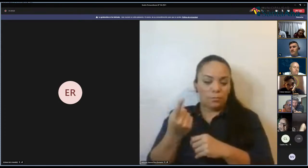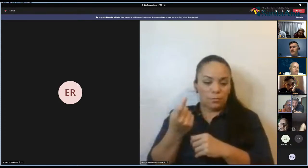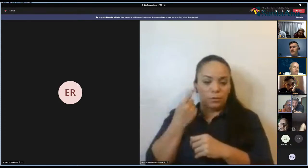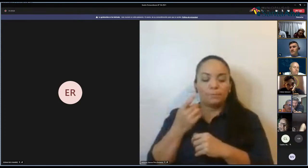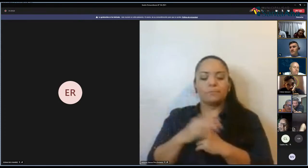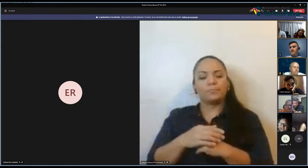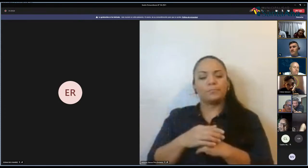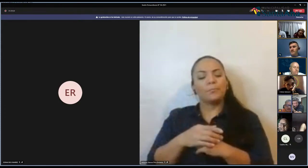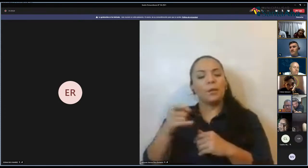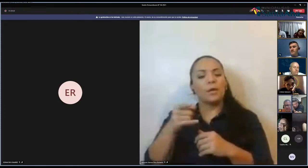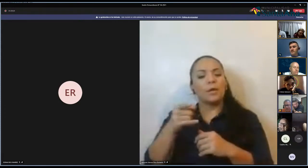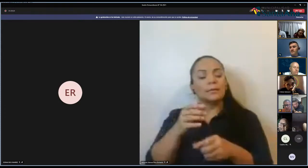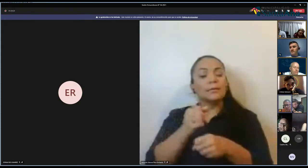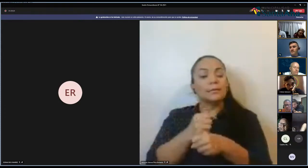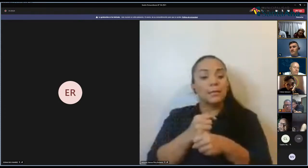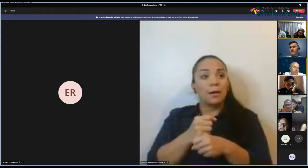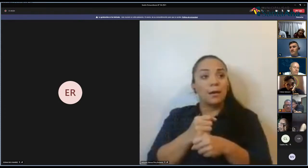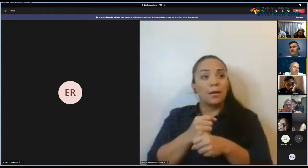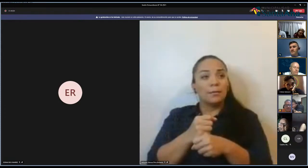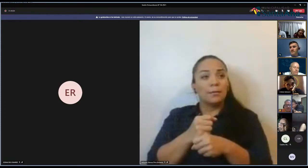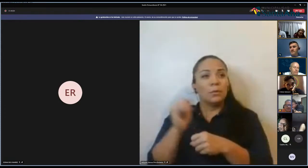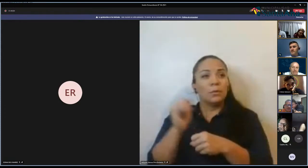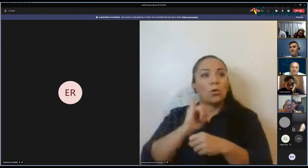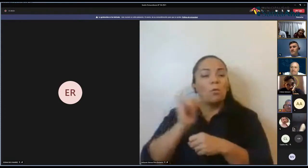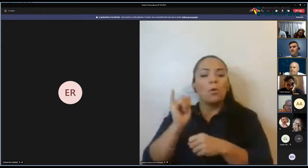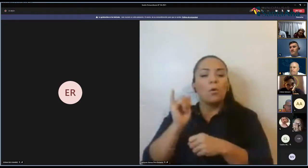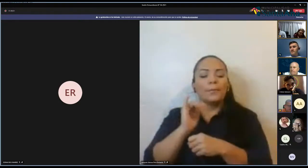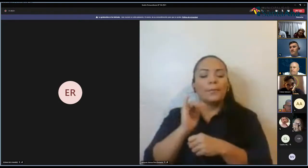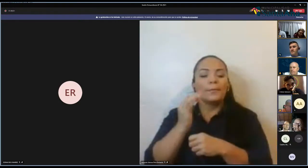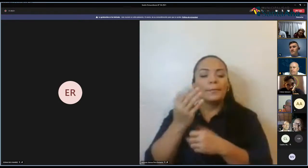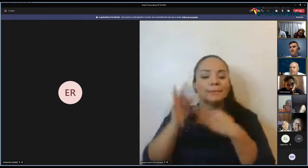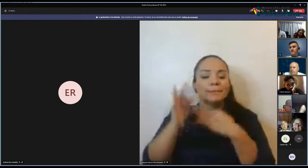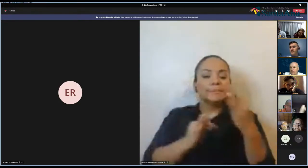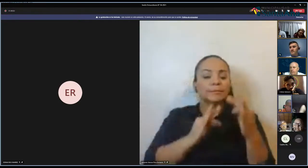hiciera como una especie de